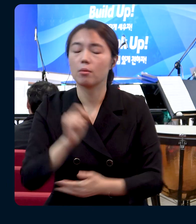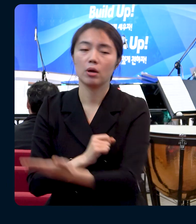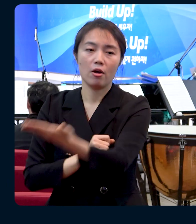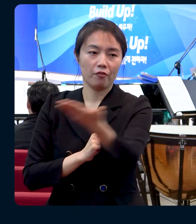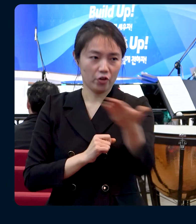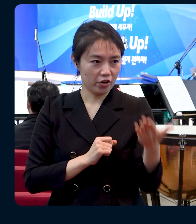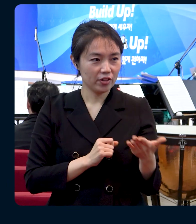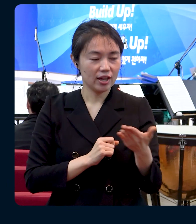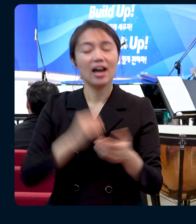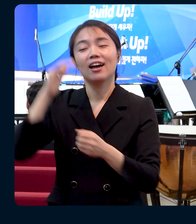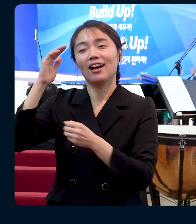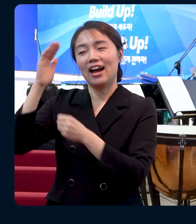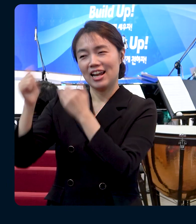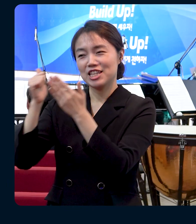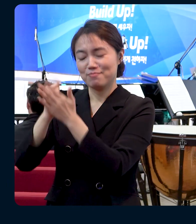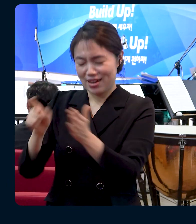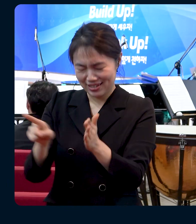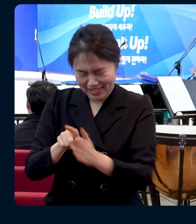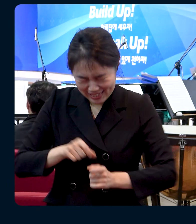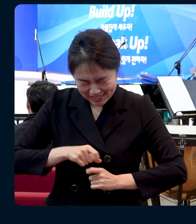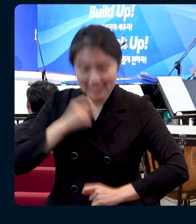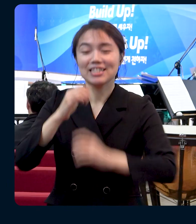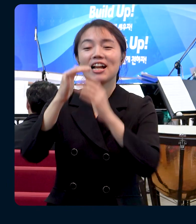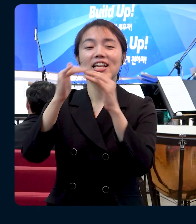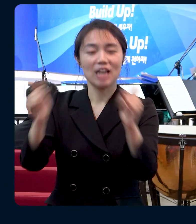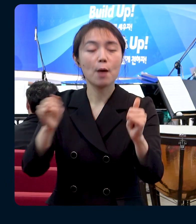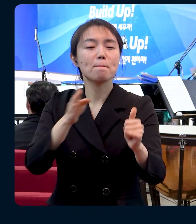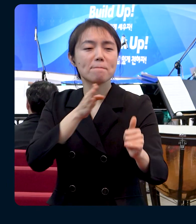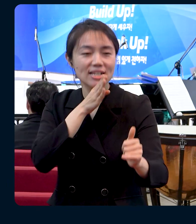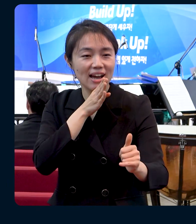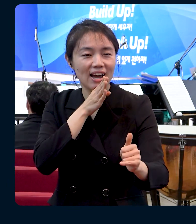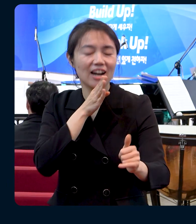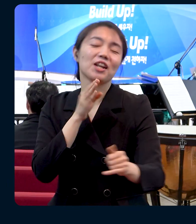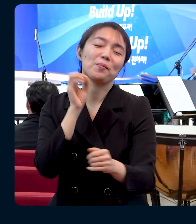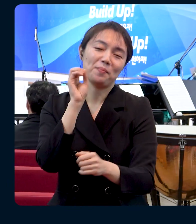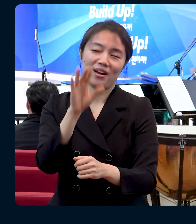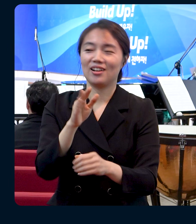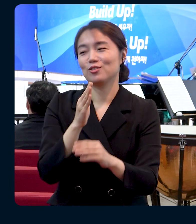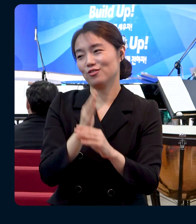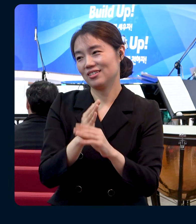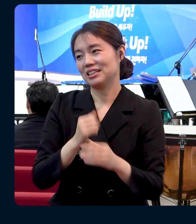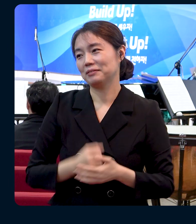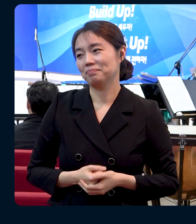분명하게 말합니다. 하나님께서 너는 신실한 나의 사람이라고.